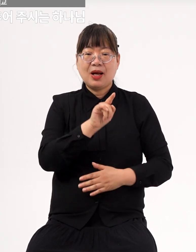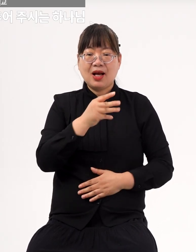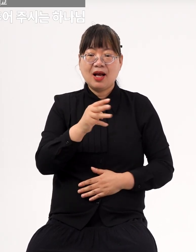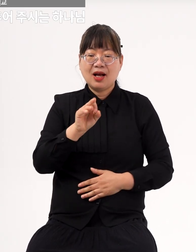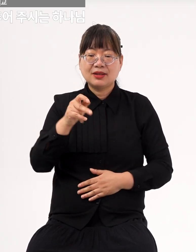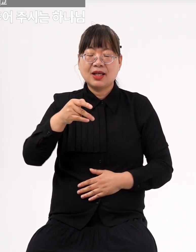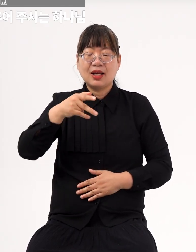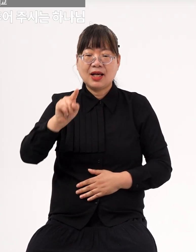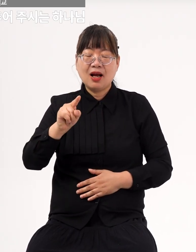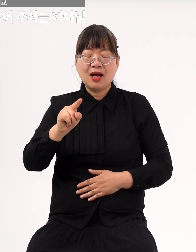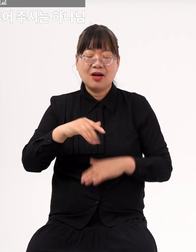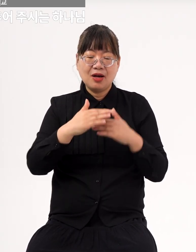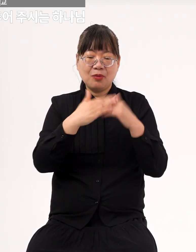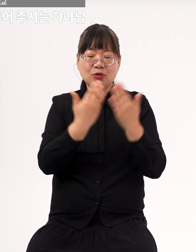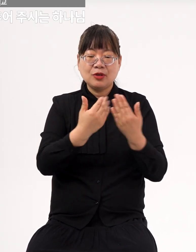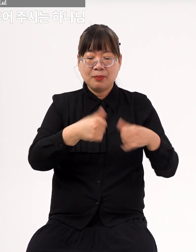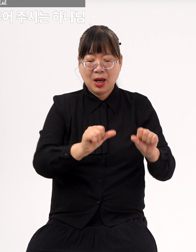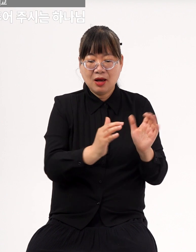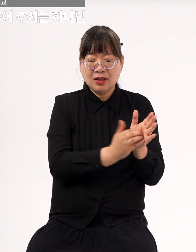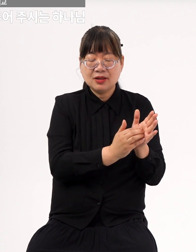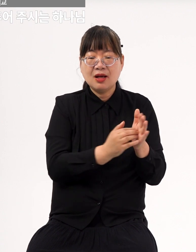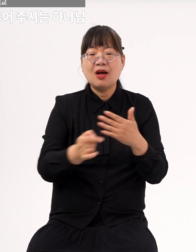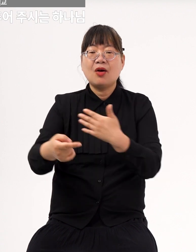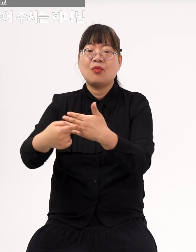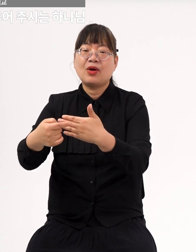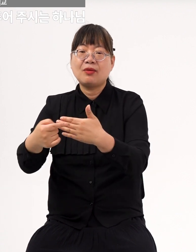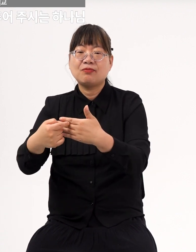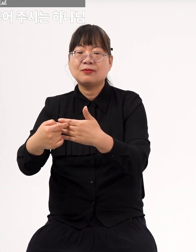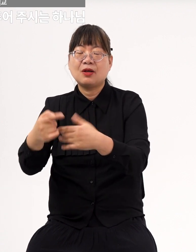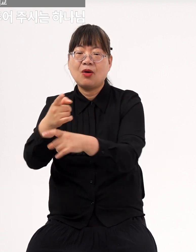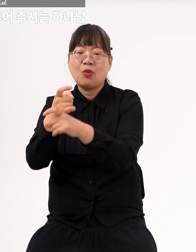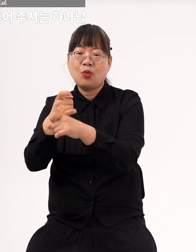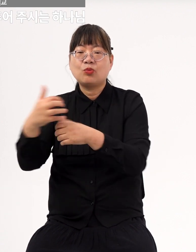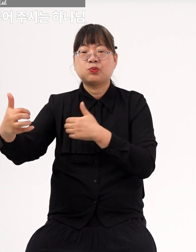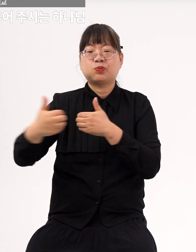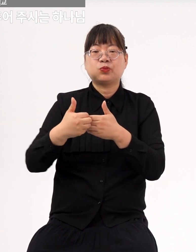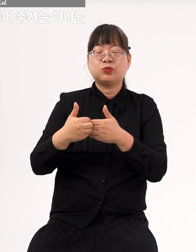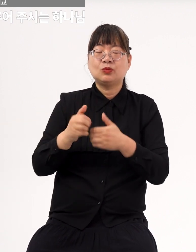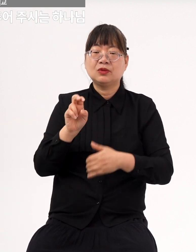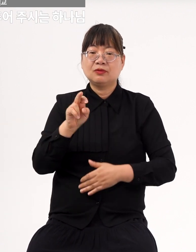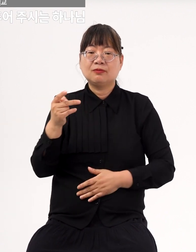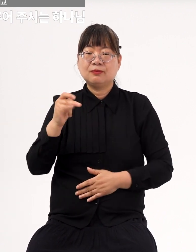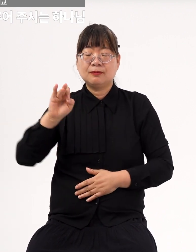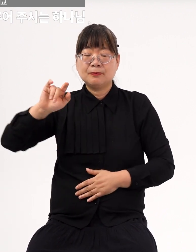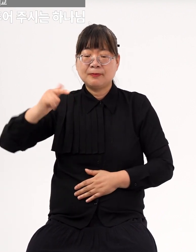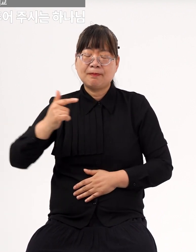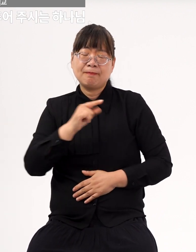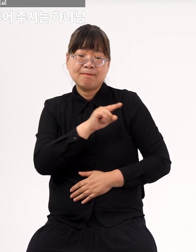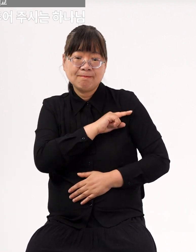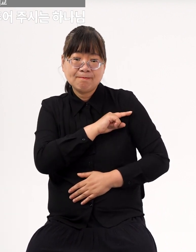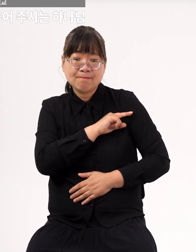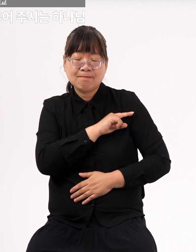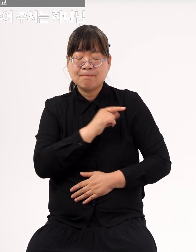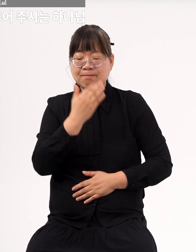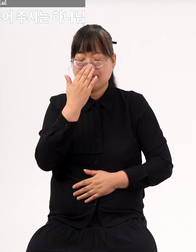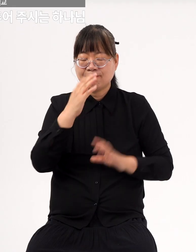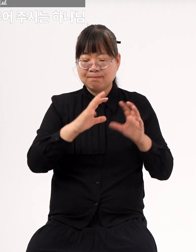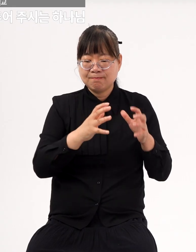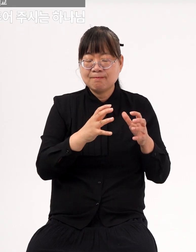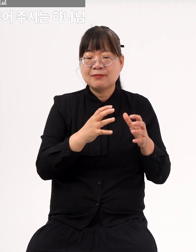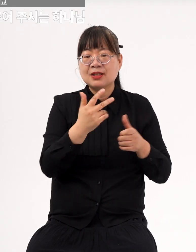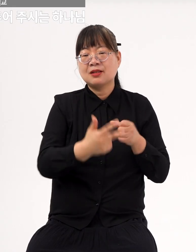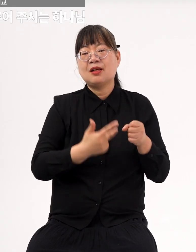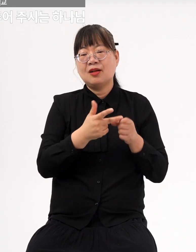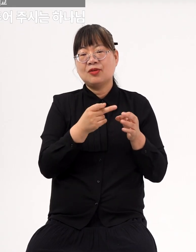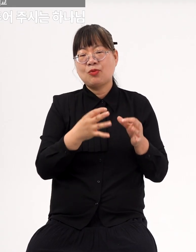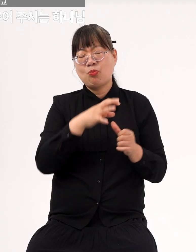제거됐다 싶었는데 이제 외부적 대적이 들어옵니다. 미디안이라는 가장 이스라엘을